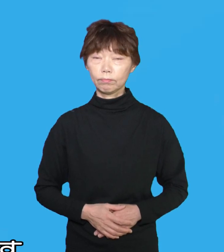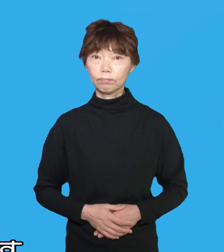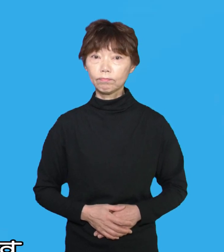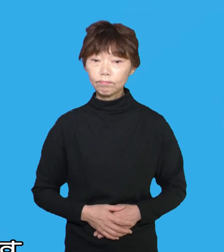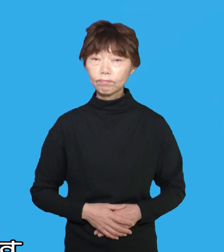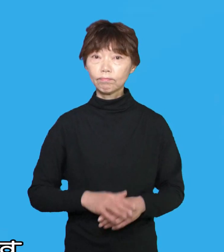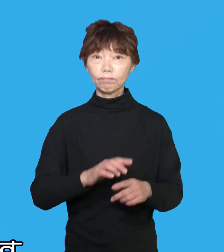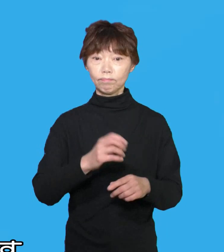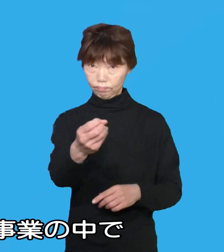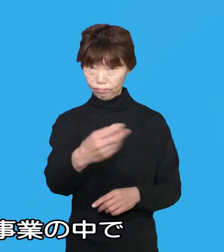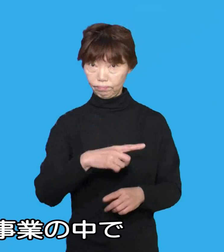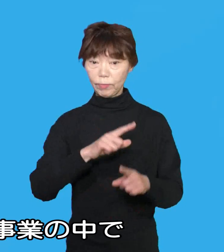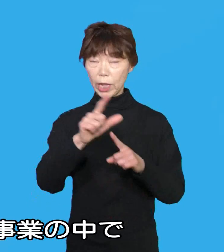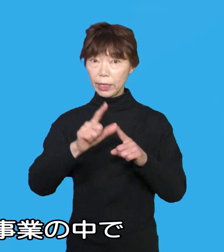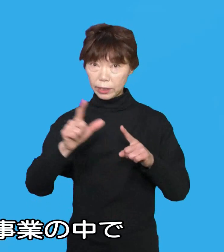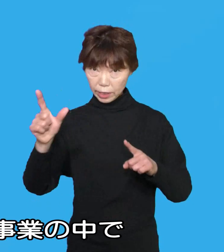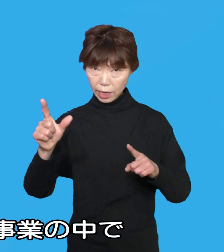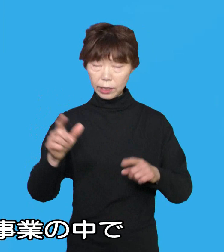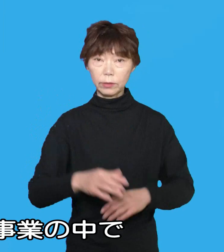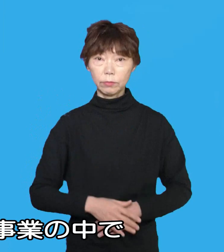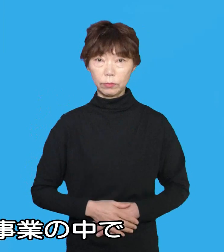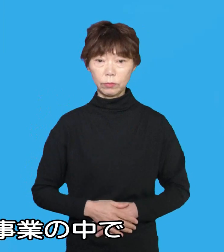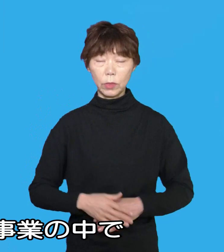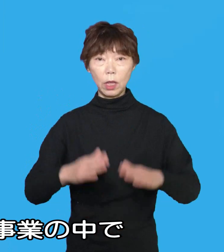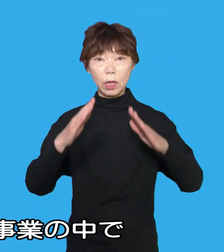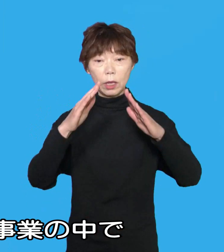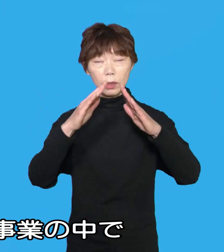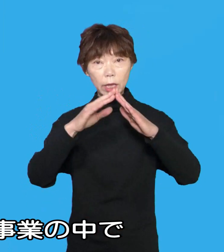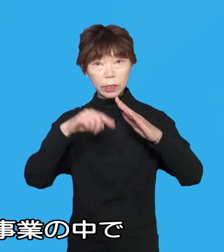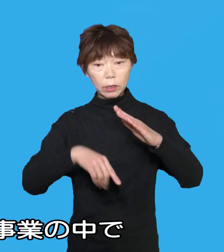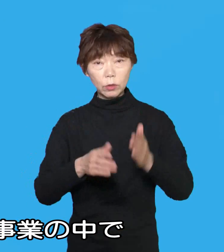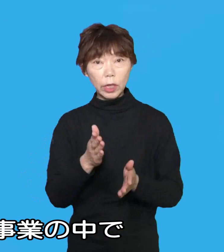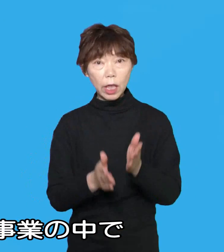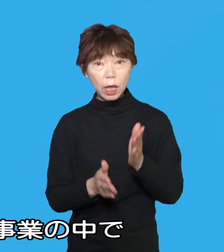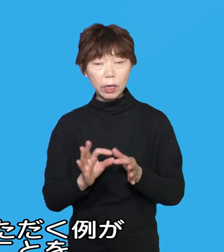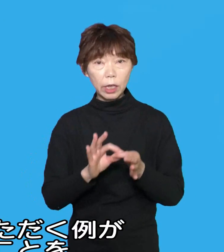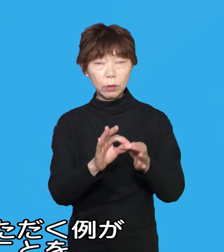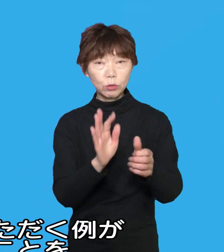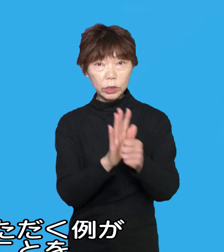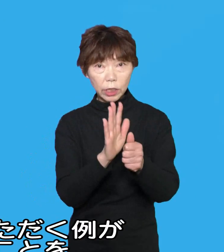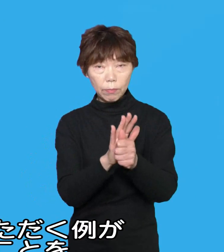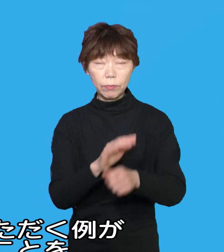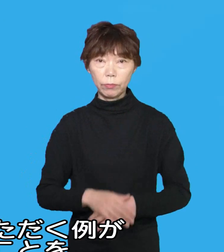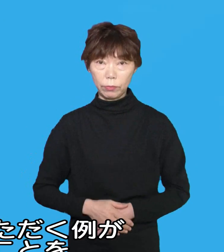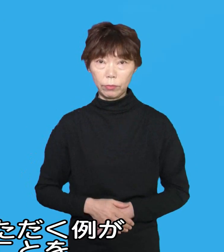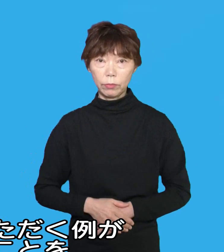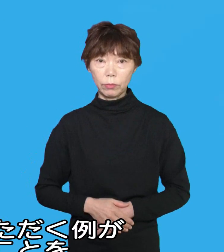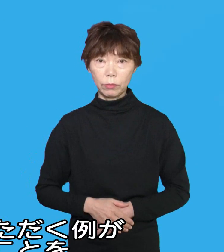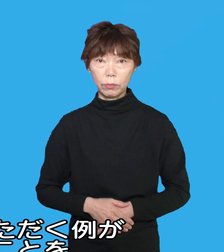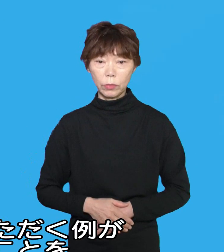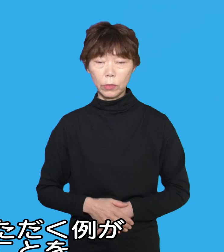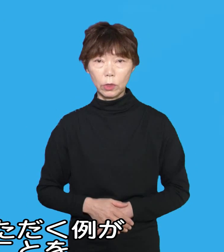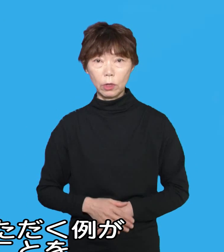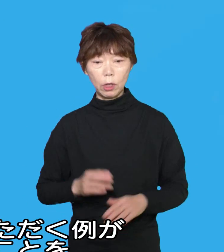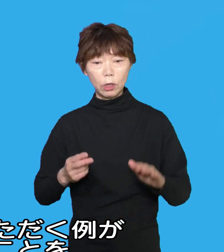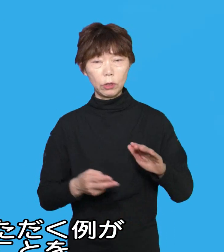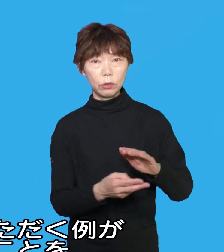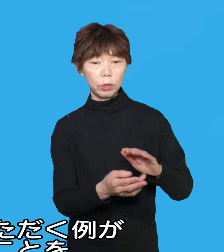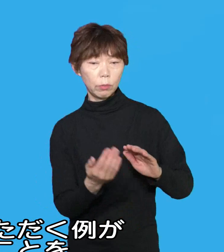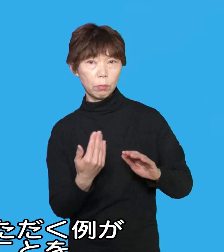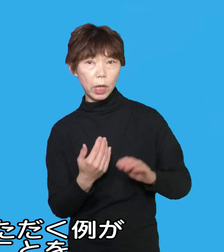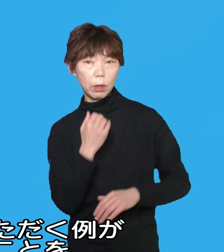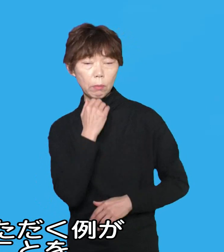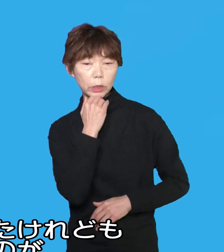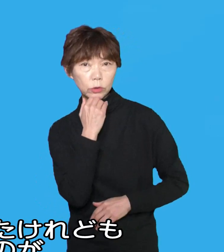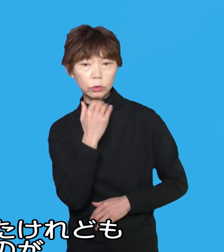NHK の宗方です。あの在宅ケアの継続支援事業の中で、あの市長がその入院までに待っていただく例がもう